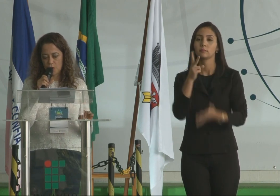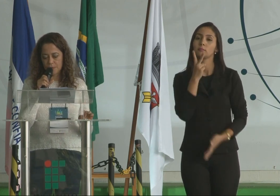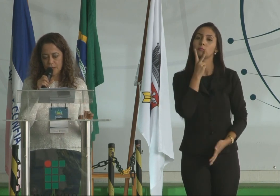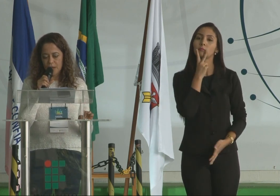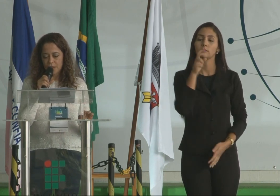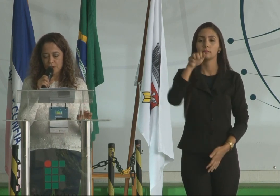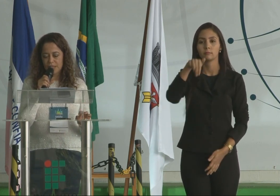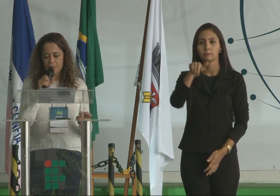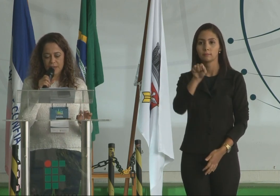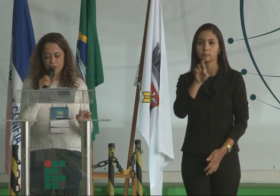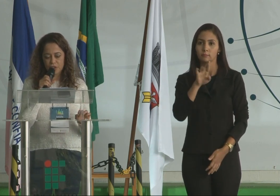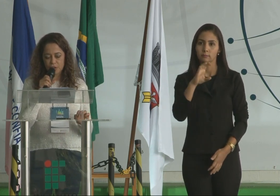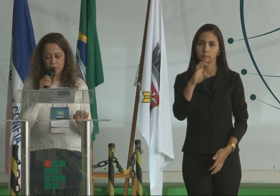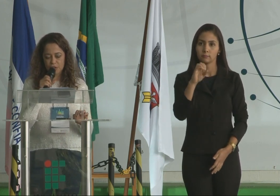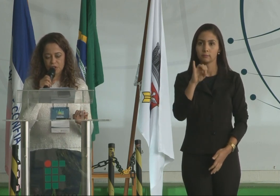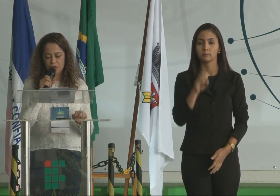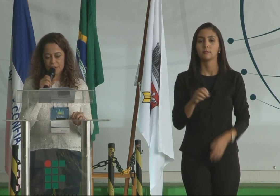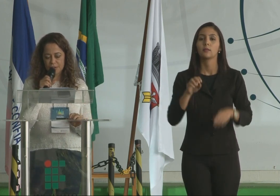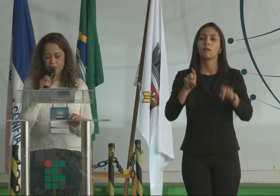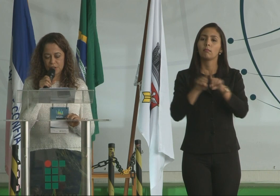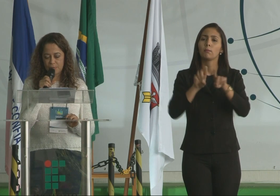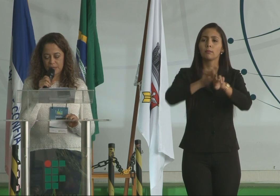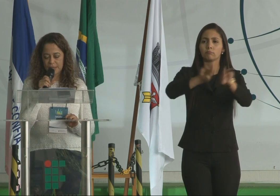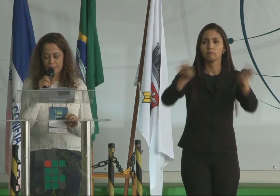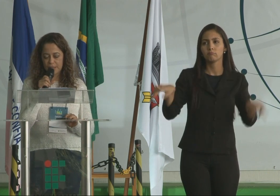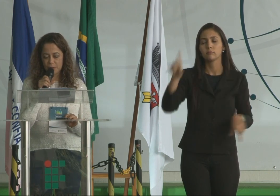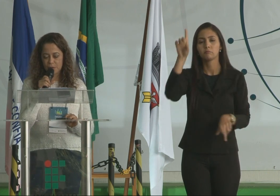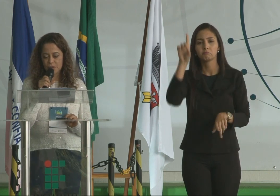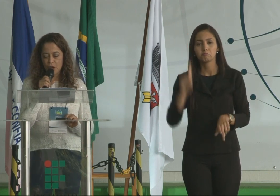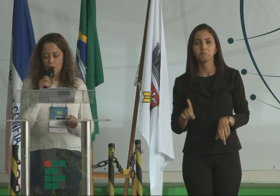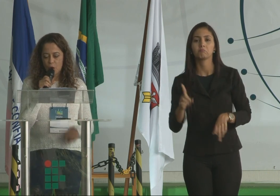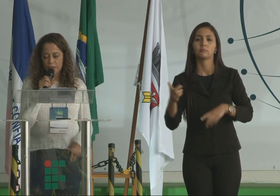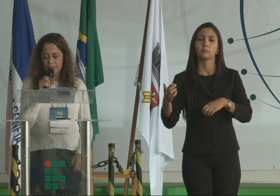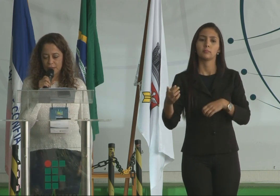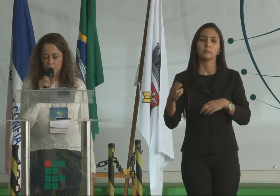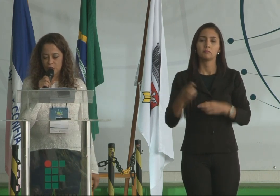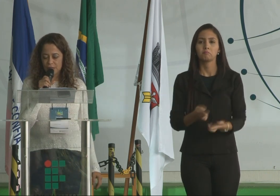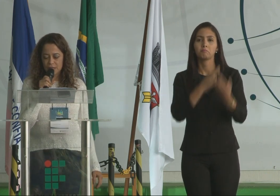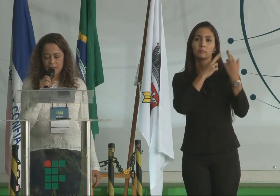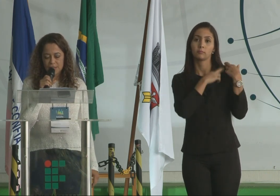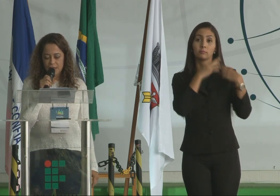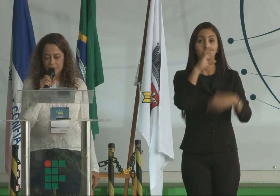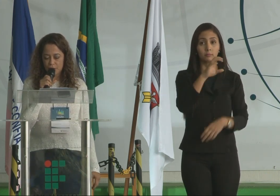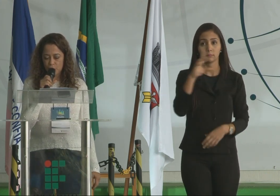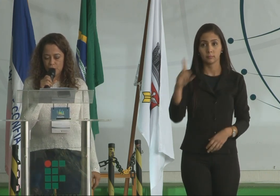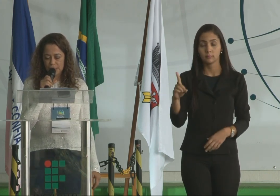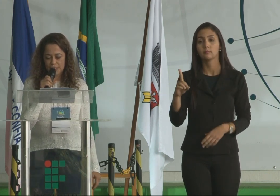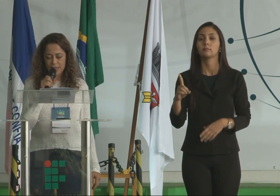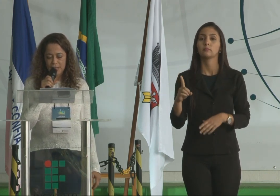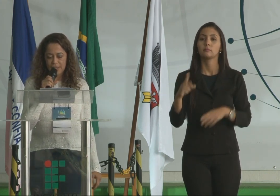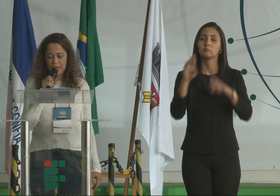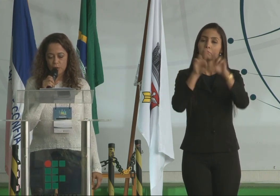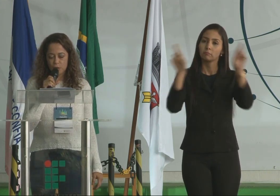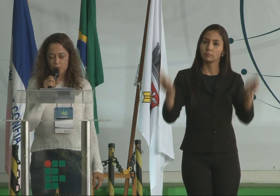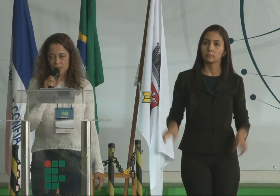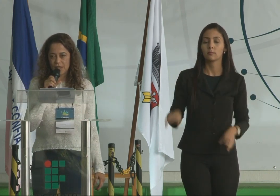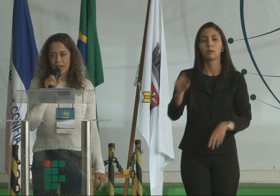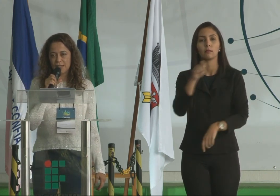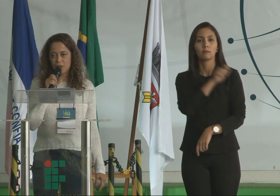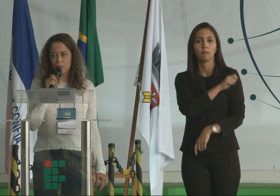e os demais diretores, chefes de departamentos, coordenadores, servidores e alunos, assim como